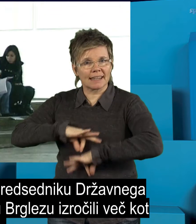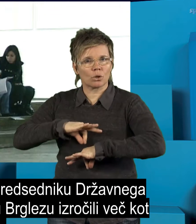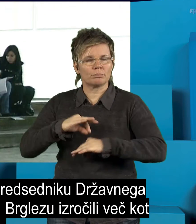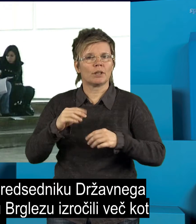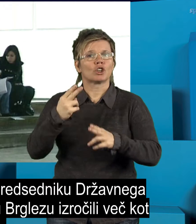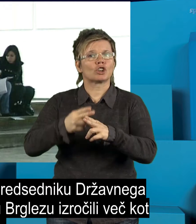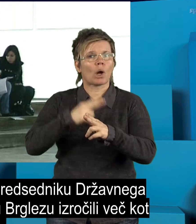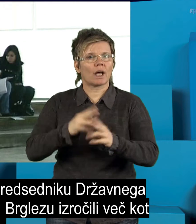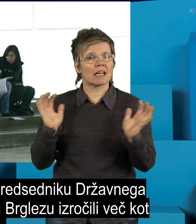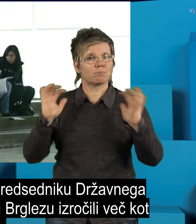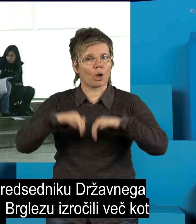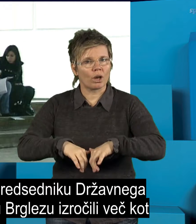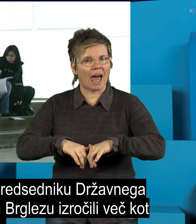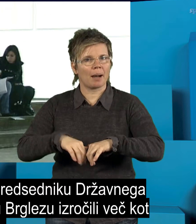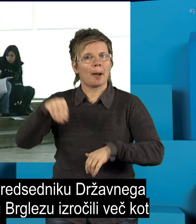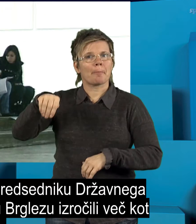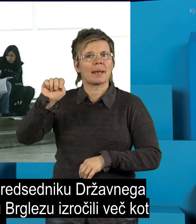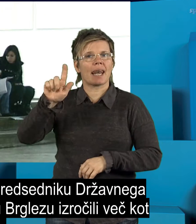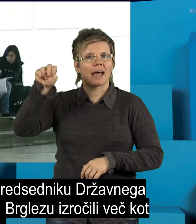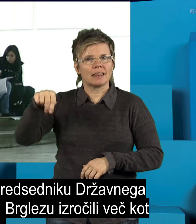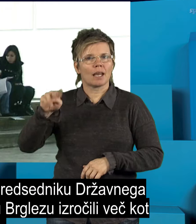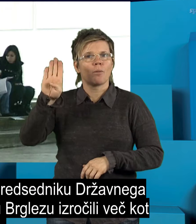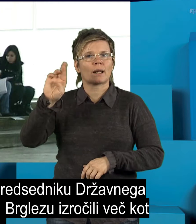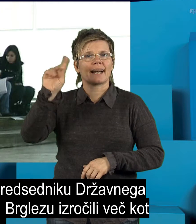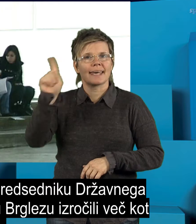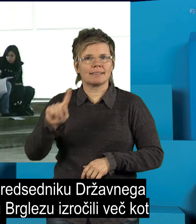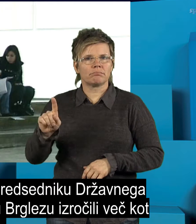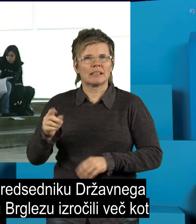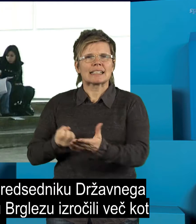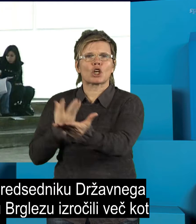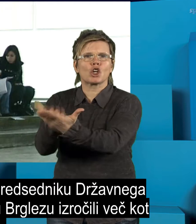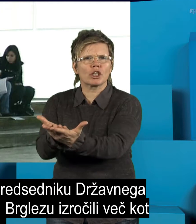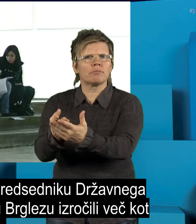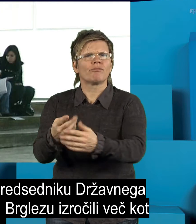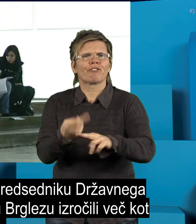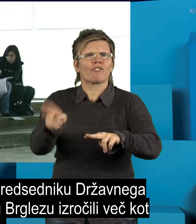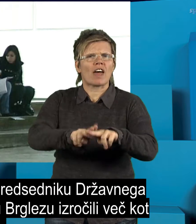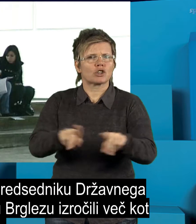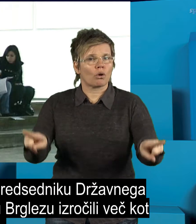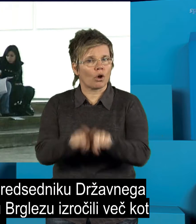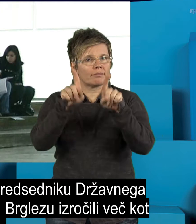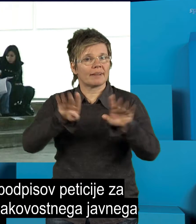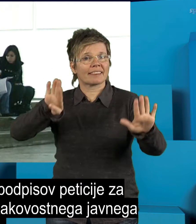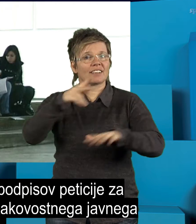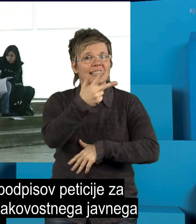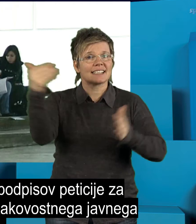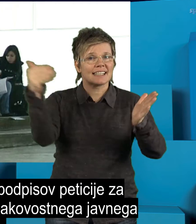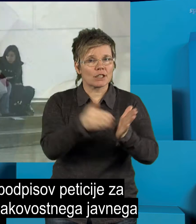Brglezu izročili več kot 39 tisoč podpisov peticije za ohranitev kakovostnega javnega izobraževanja